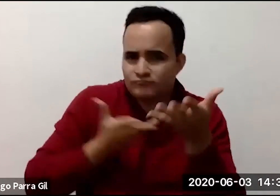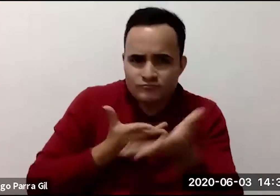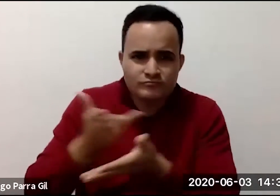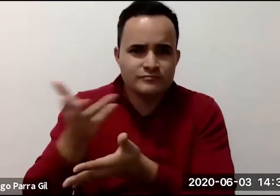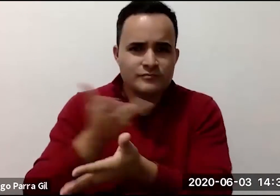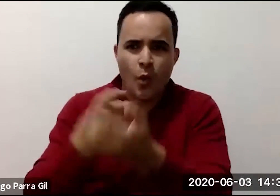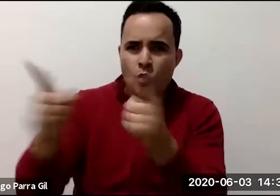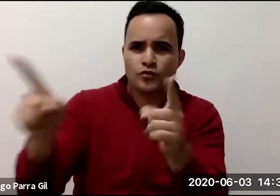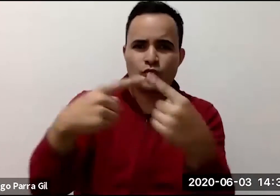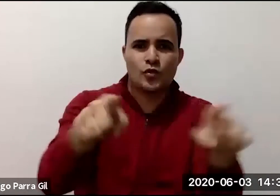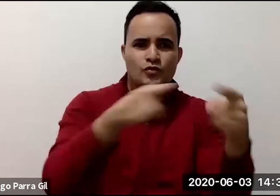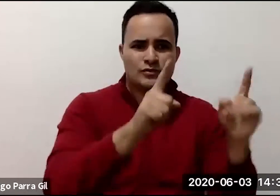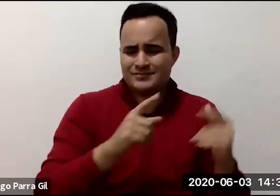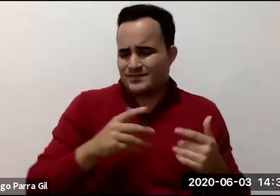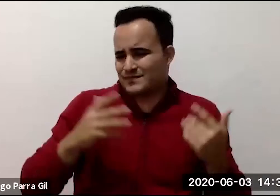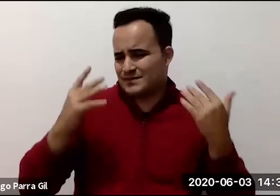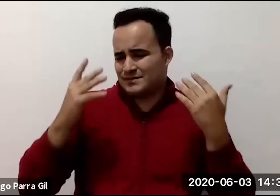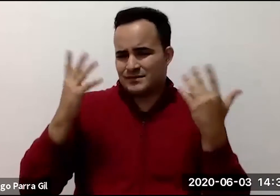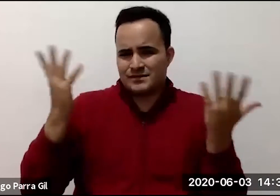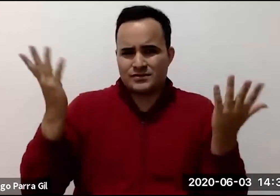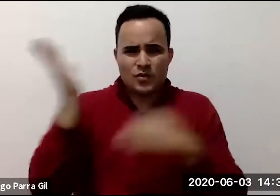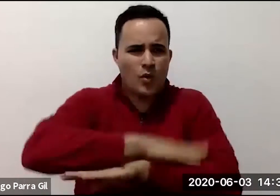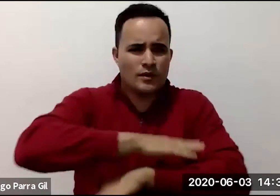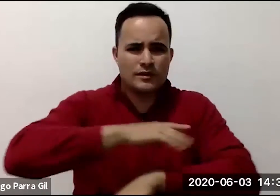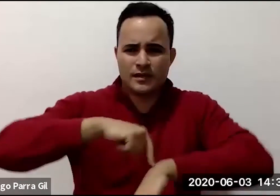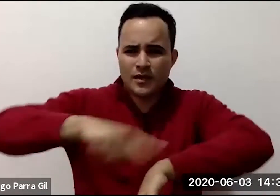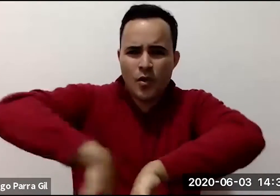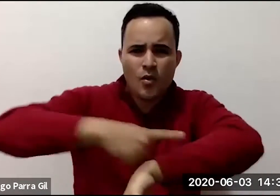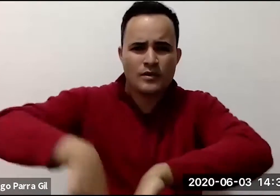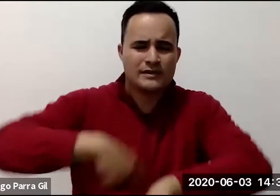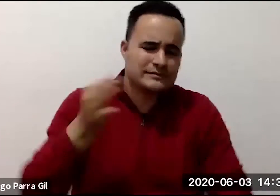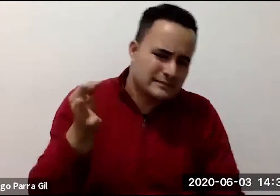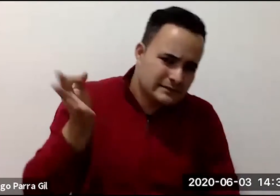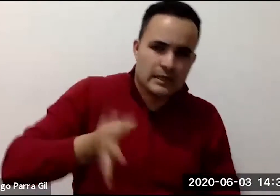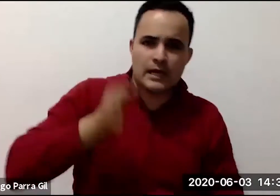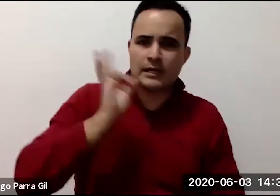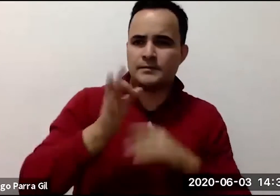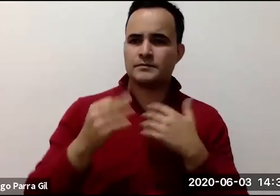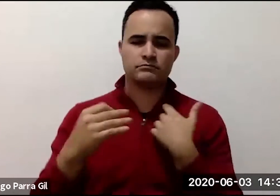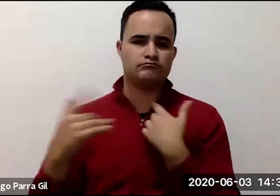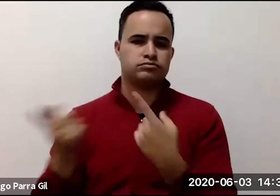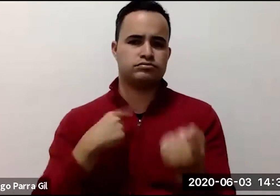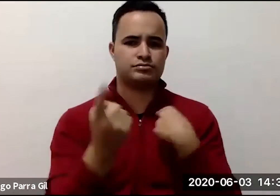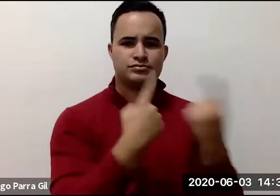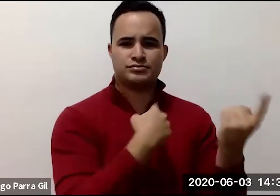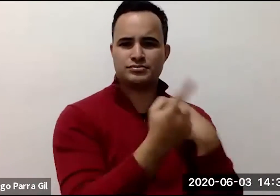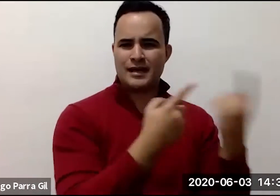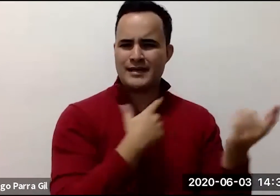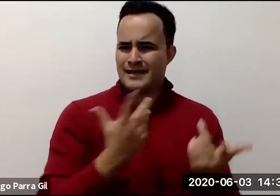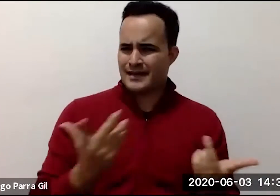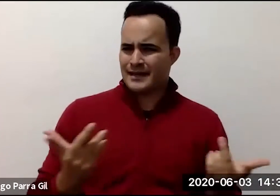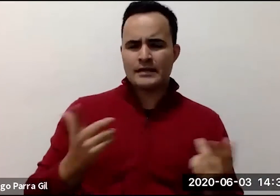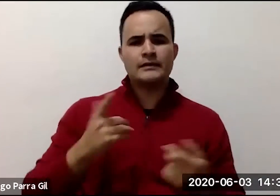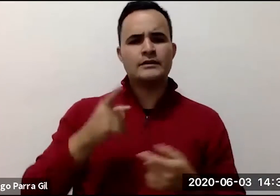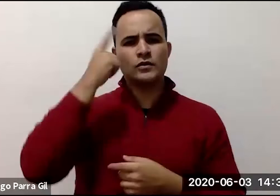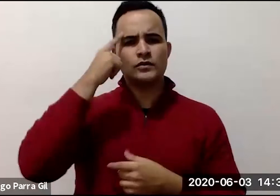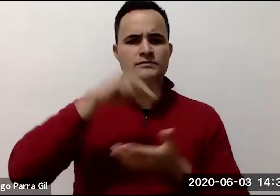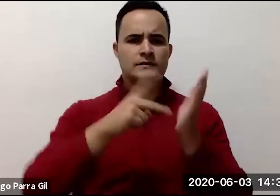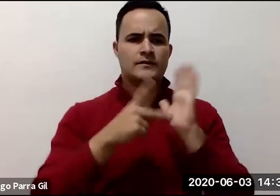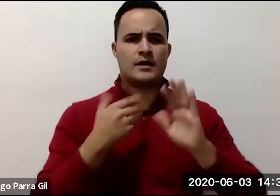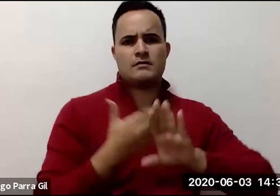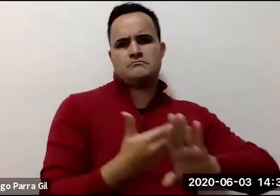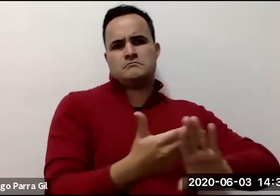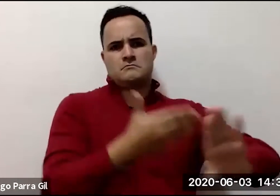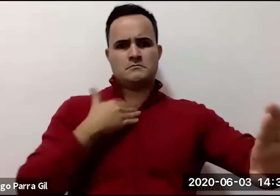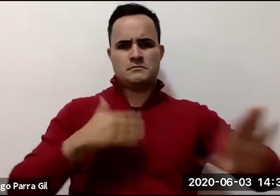vez una primera reflexión es que este tiempo no nos ha llevado al aislamiento, pero sí a experiencias